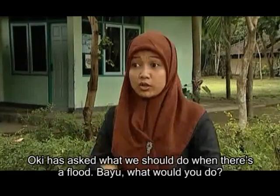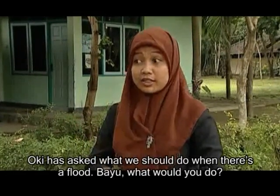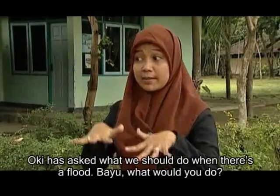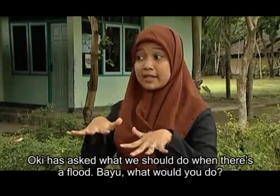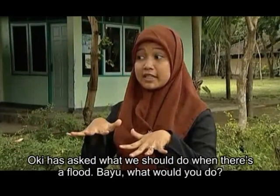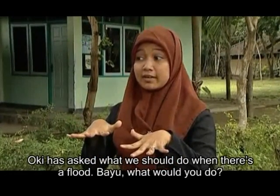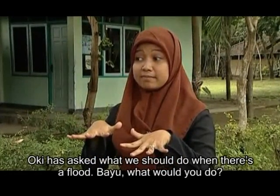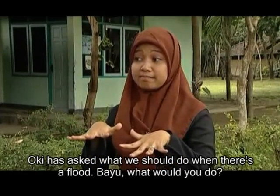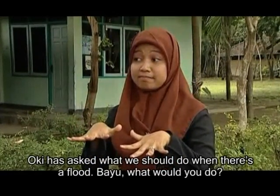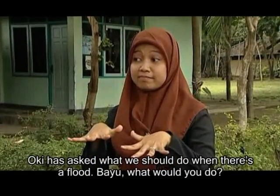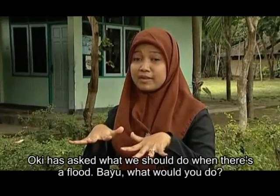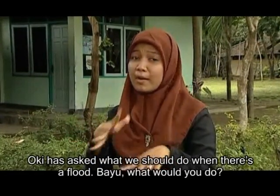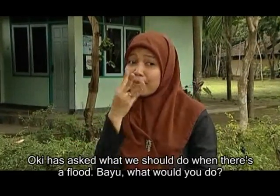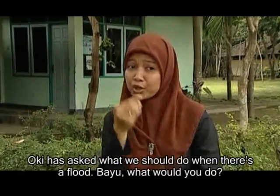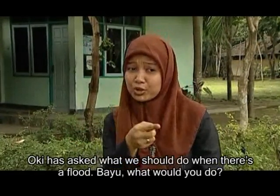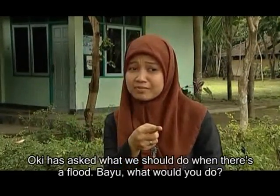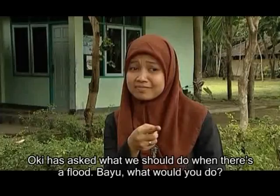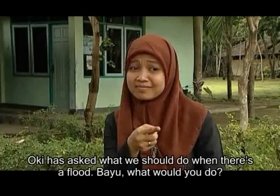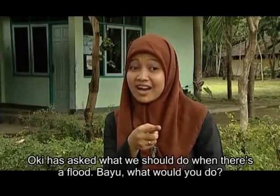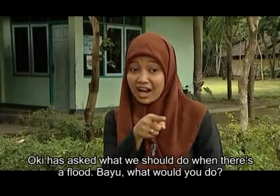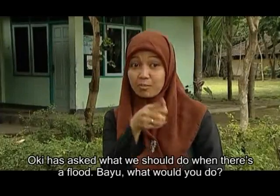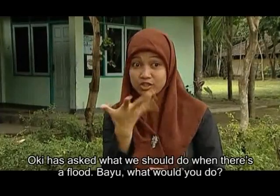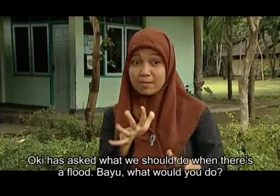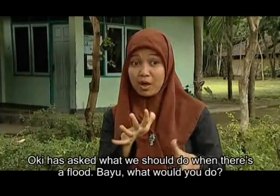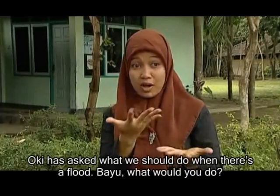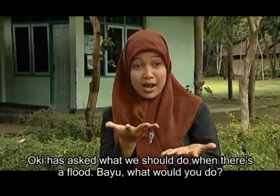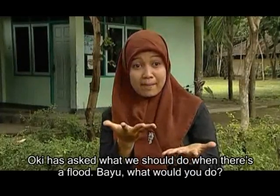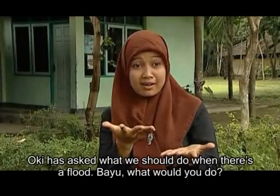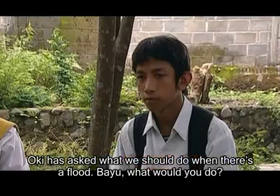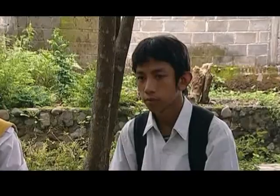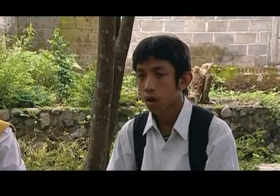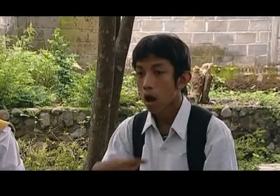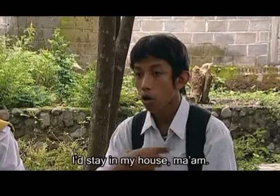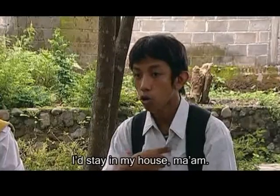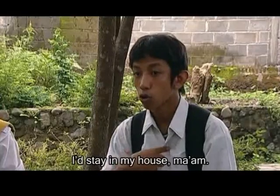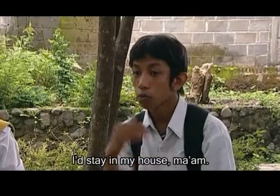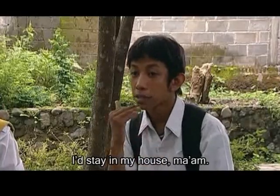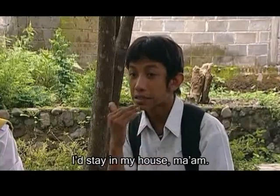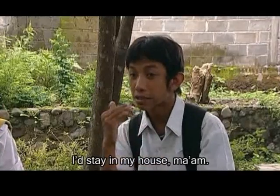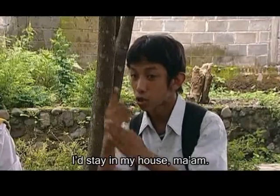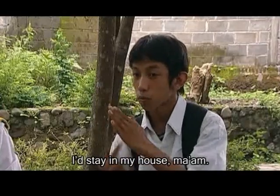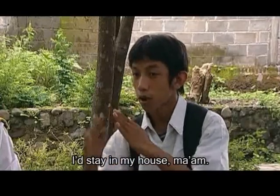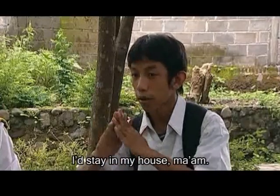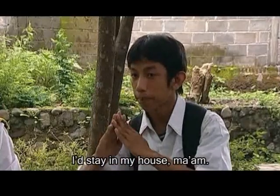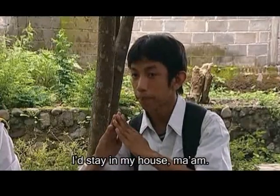terjadi banjir? Bayu, kamu sudah melakukan apa? Saya tetap berada di dalam rumah, Bu.